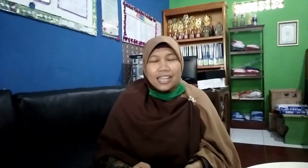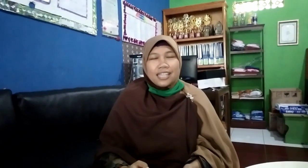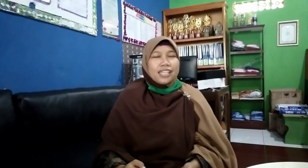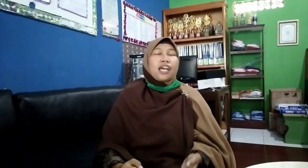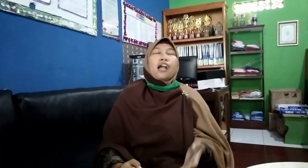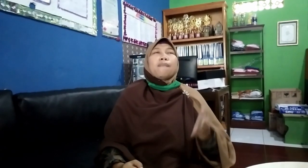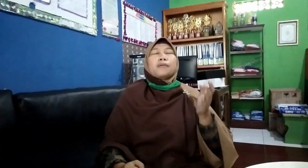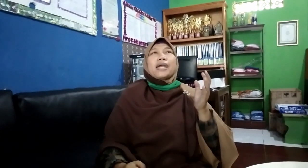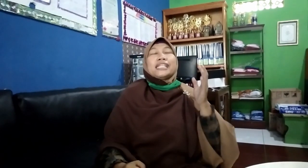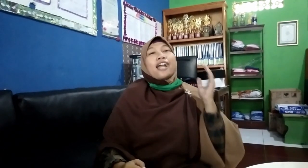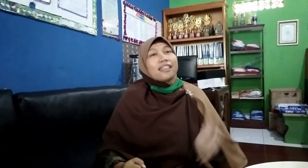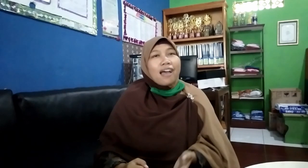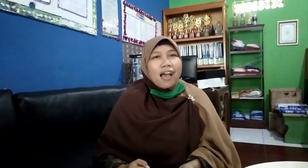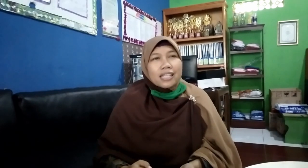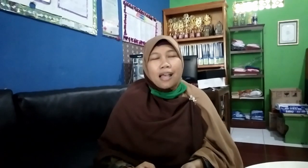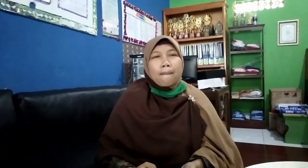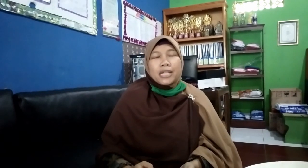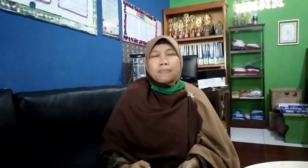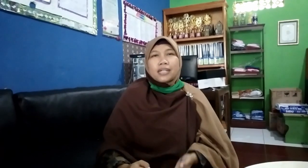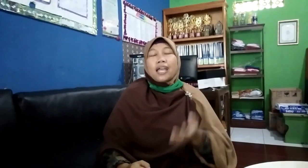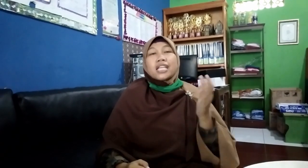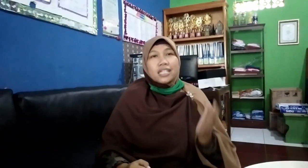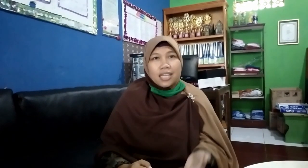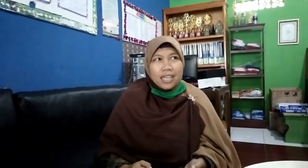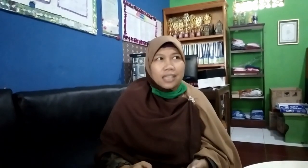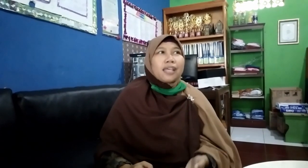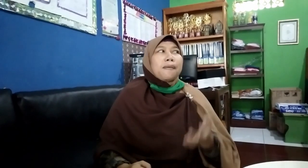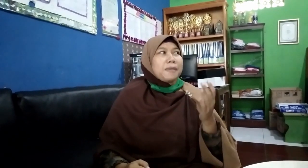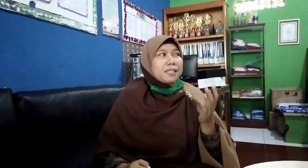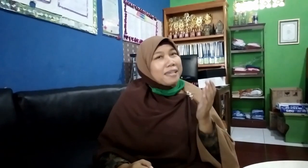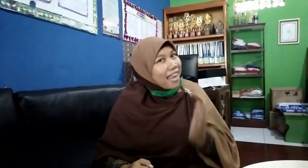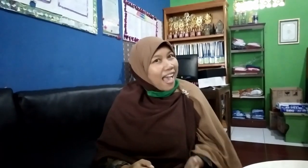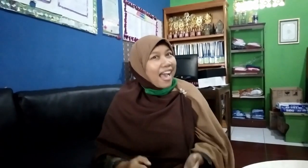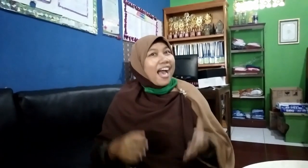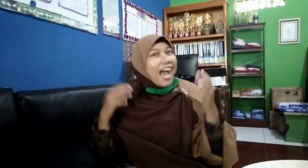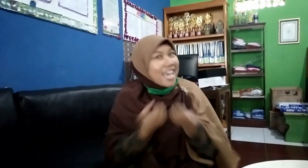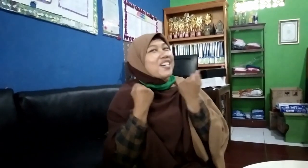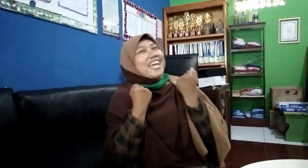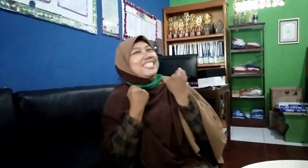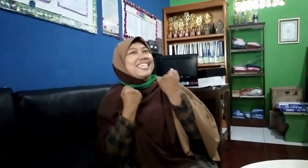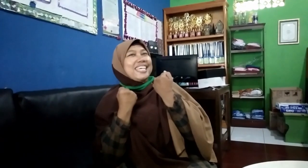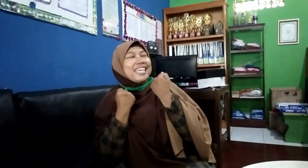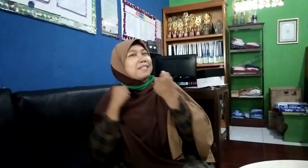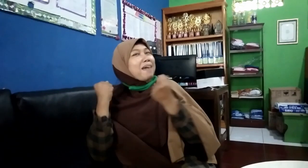ini kita akan bermain kata sambil bernasyid. Bismillah, ayo ngaji. Semangat